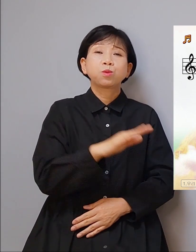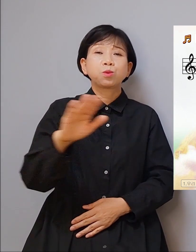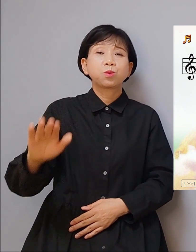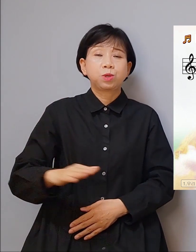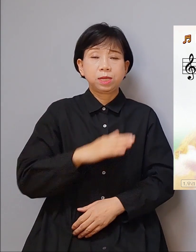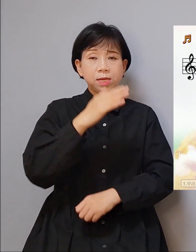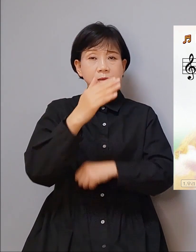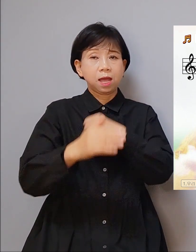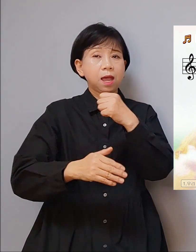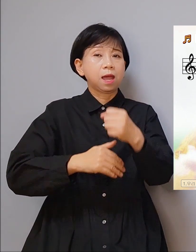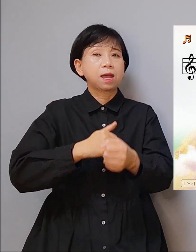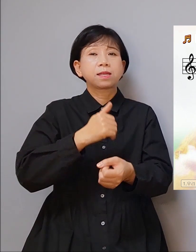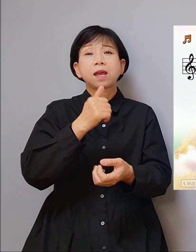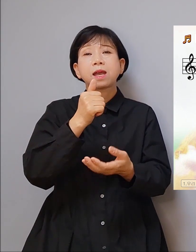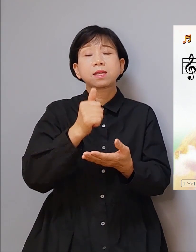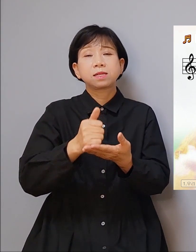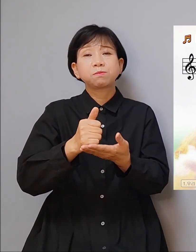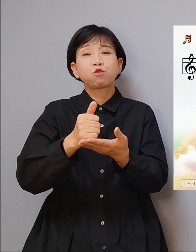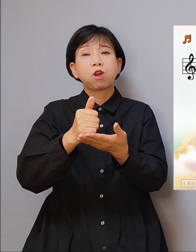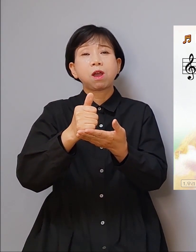앉으신 우리